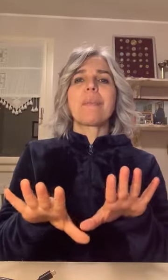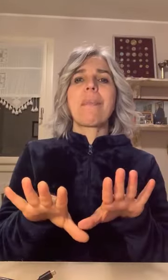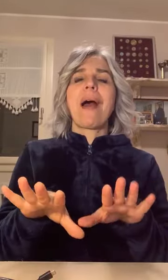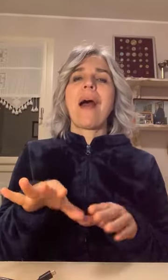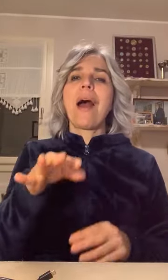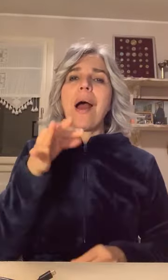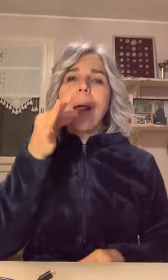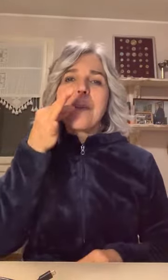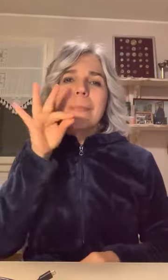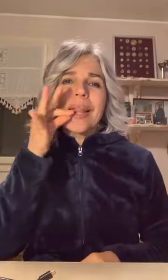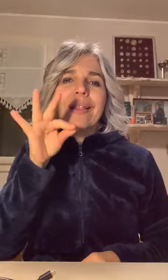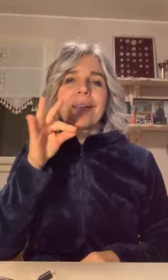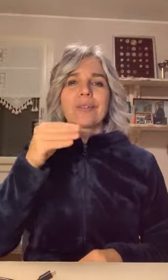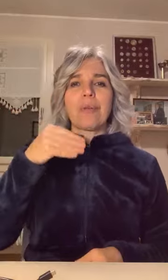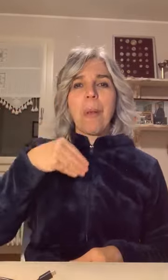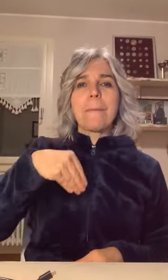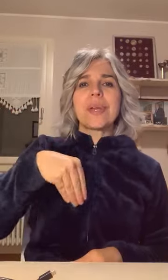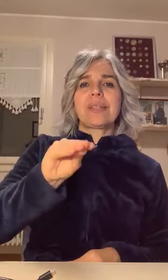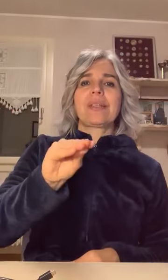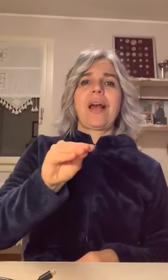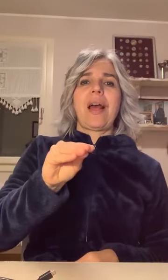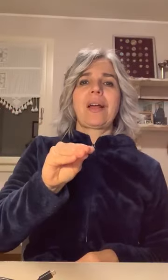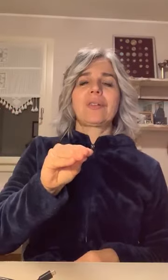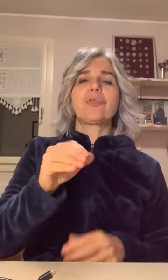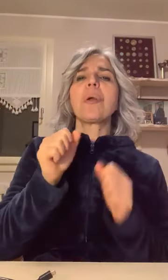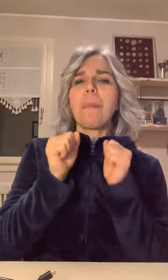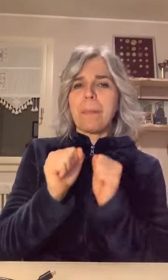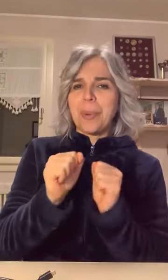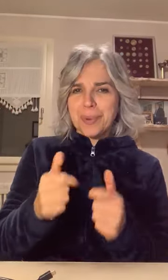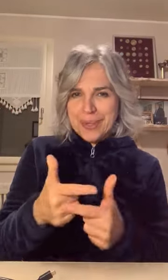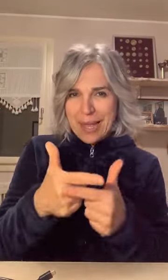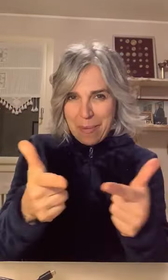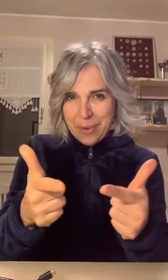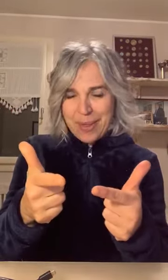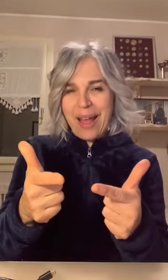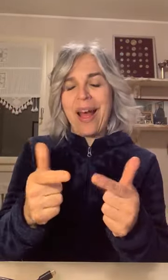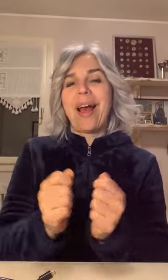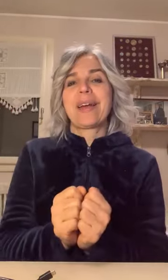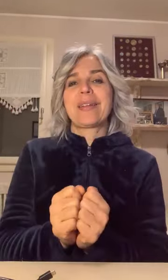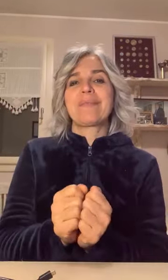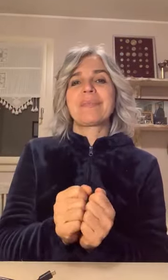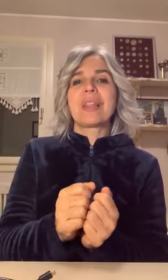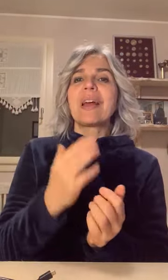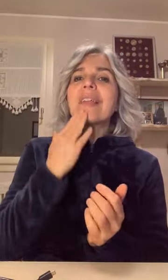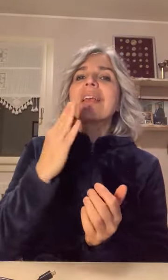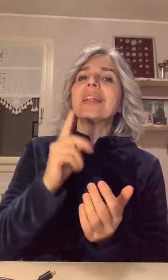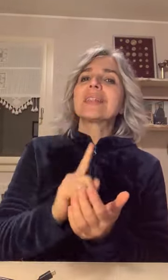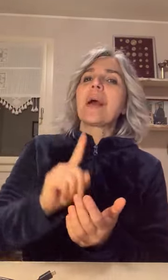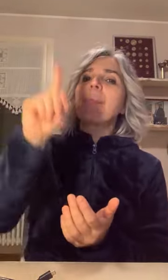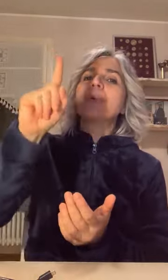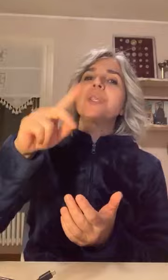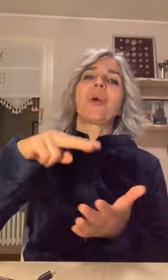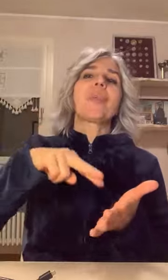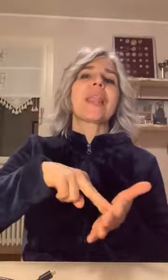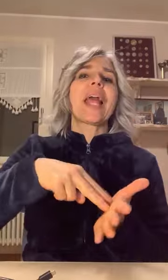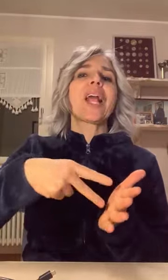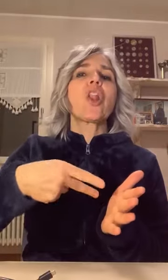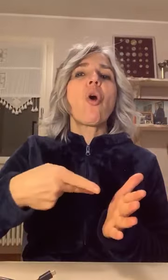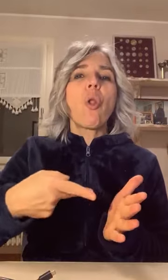monitor. E vogliamo ringraziare il Signore. Se la tecnologia è usata bene, fa dei benefici enormi,